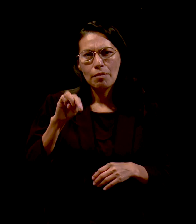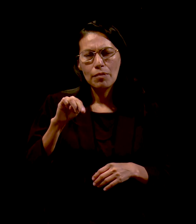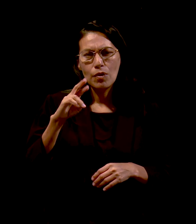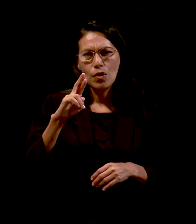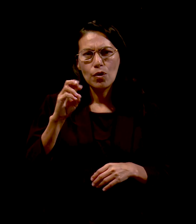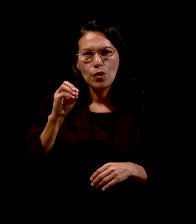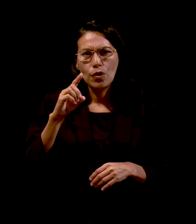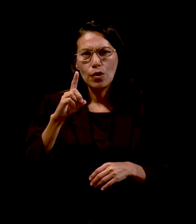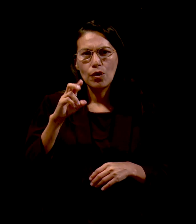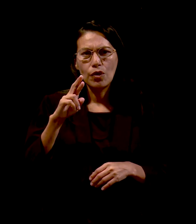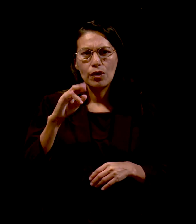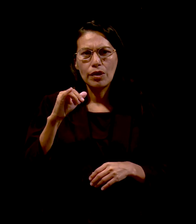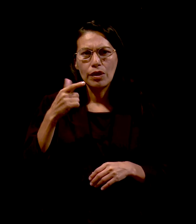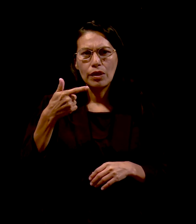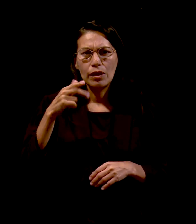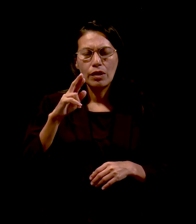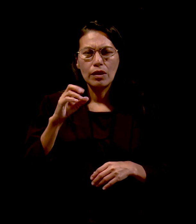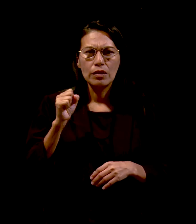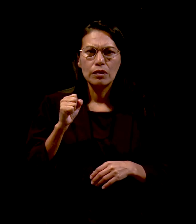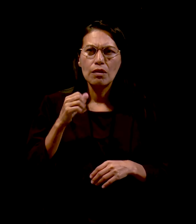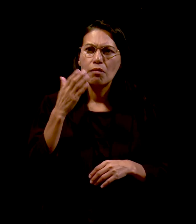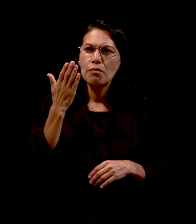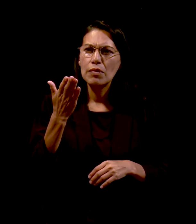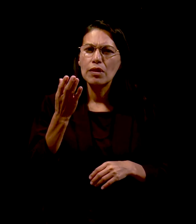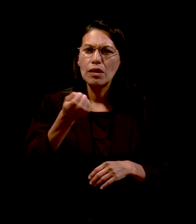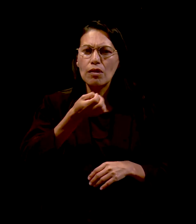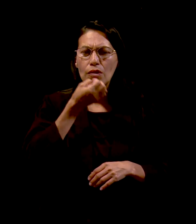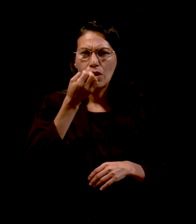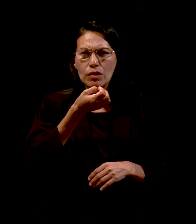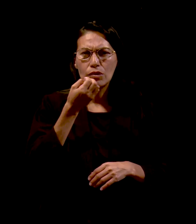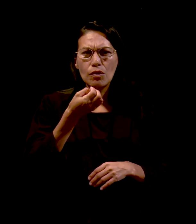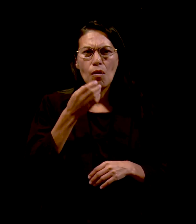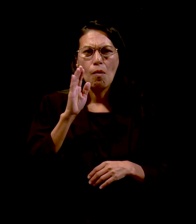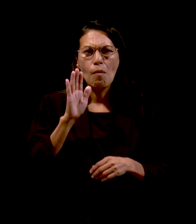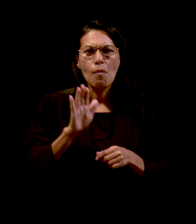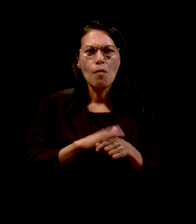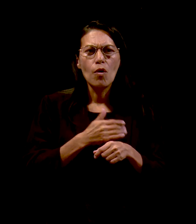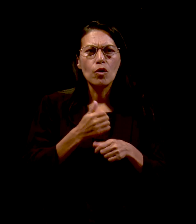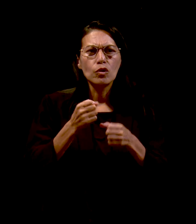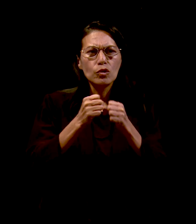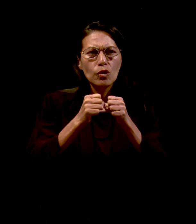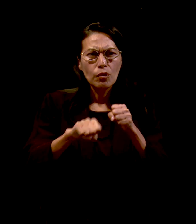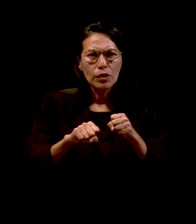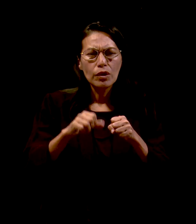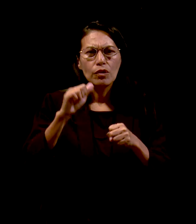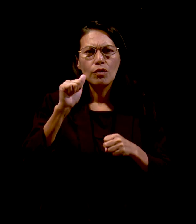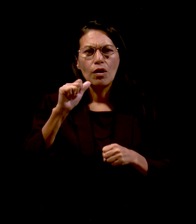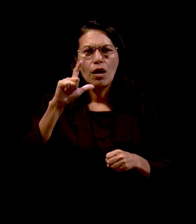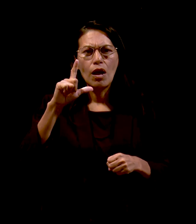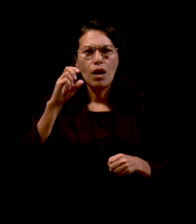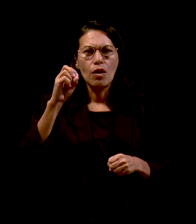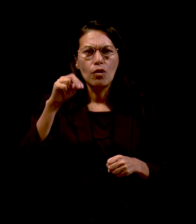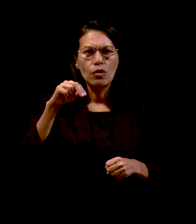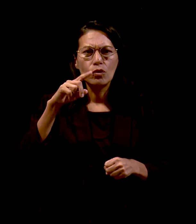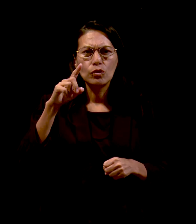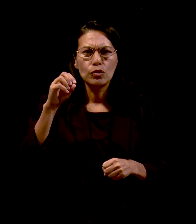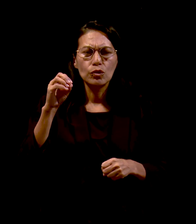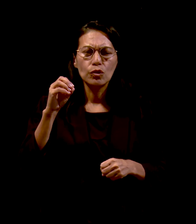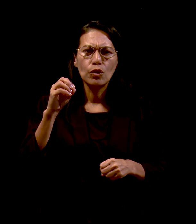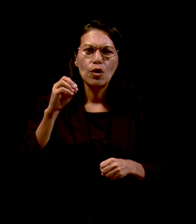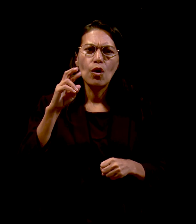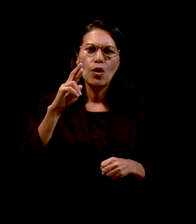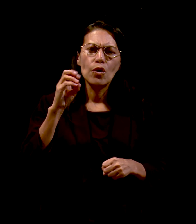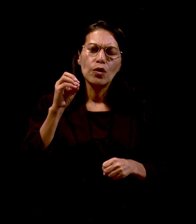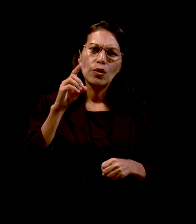noches oren por favor por mi sobrino alonso rodríguez está delicado de salud está entubado vamos a estar